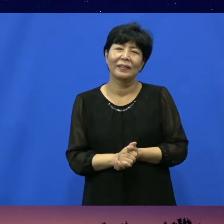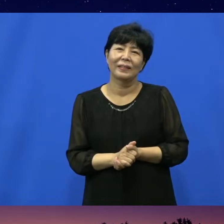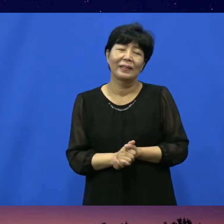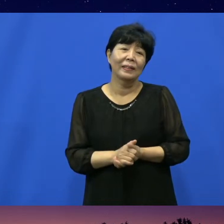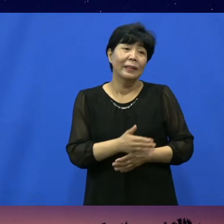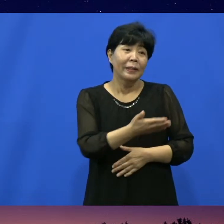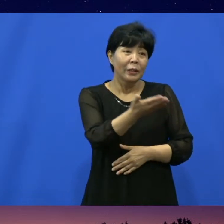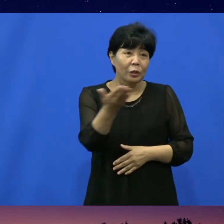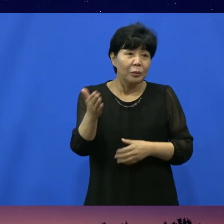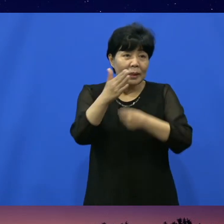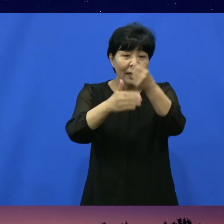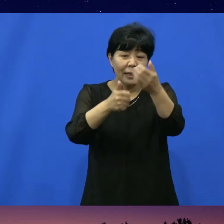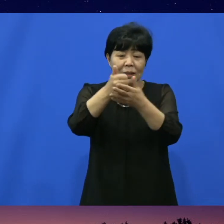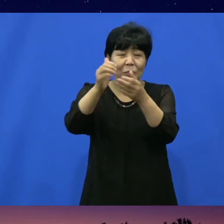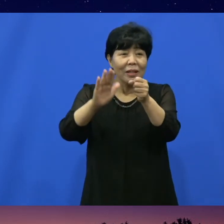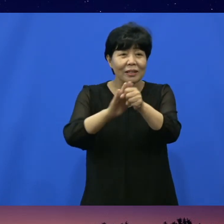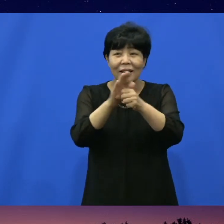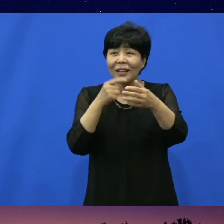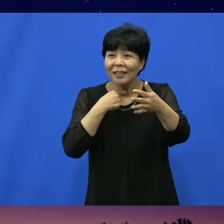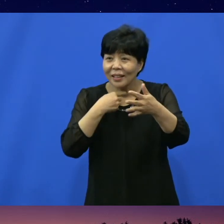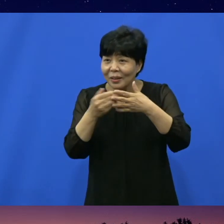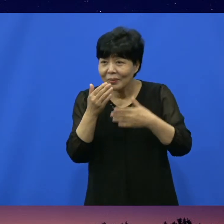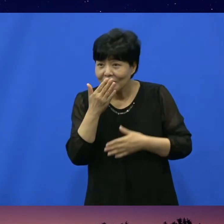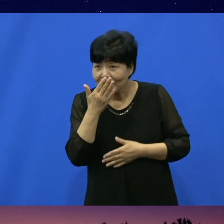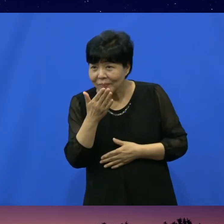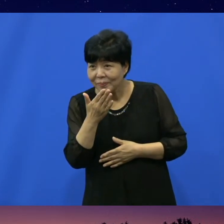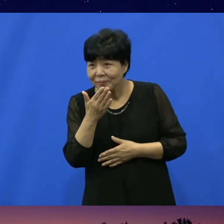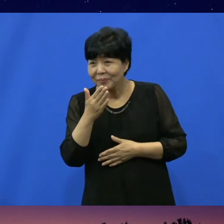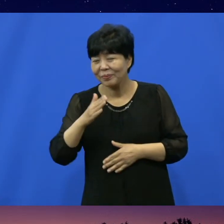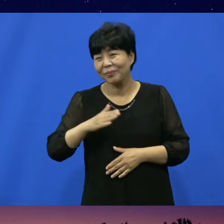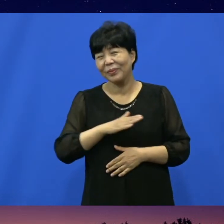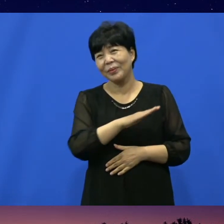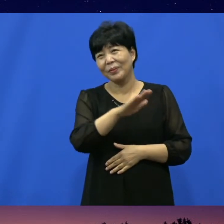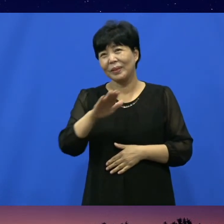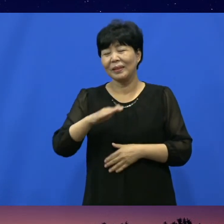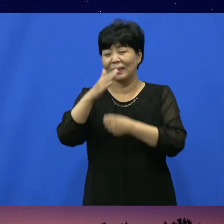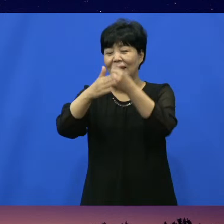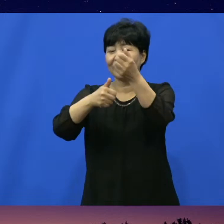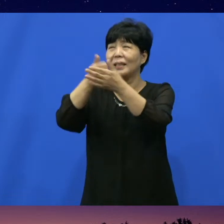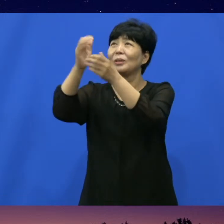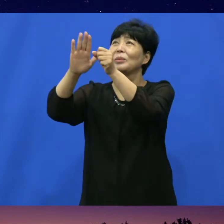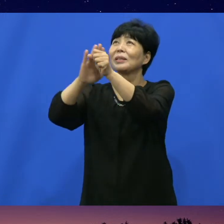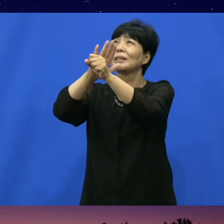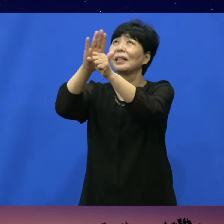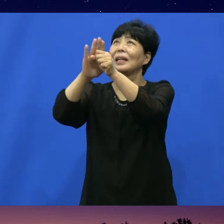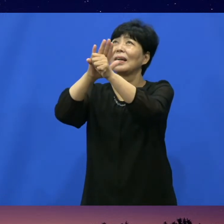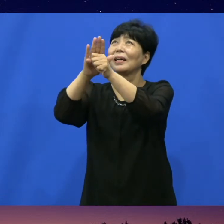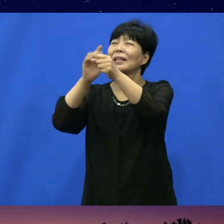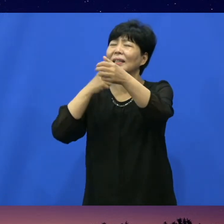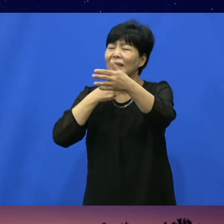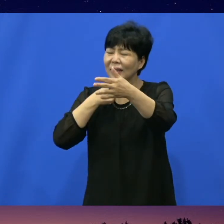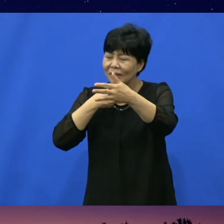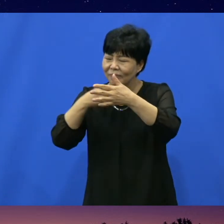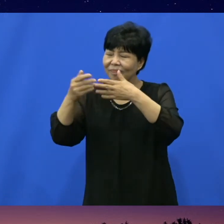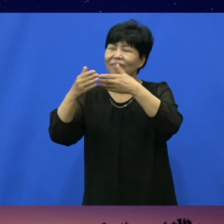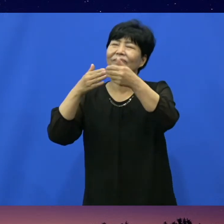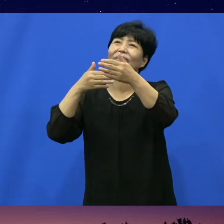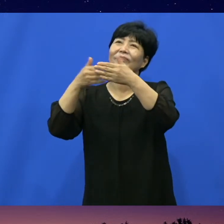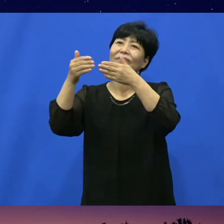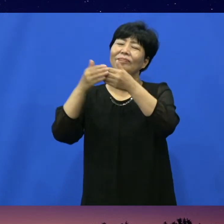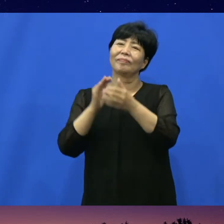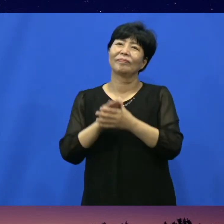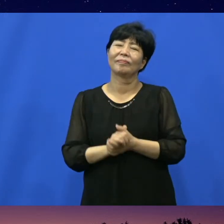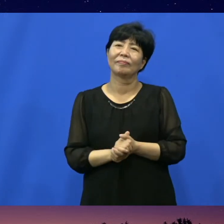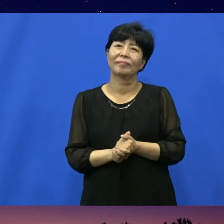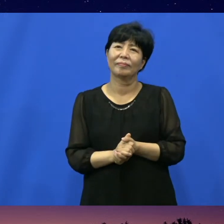여러분, 그 하나님의 사랑을 경험해 본 적이 있으면 하나님의 사랑에 대해서 우리는 그 사랑을 정말 경험하는 거죠.